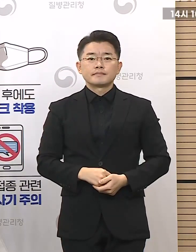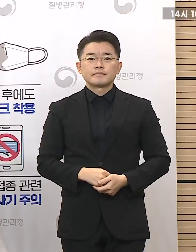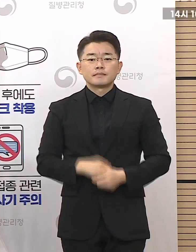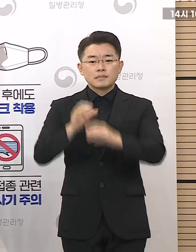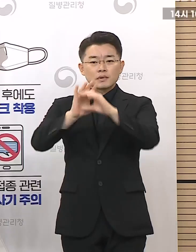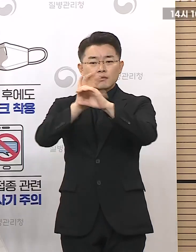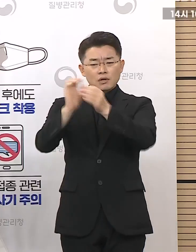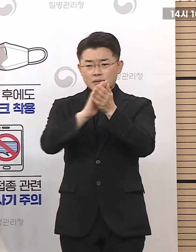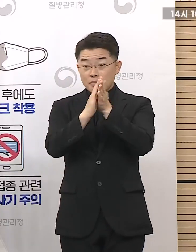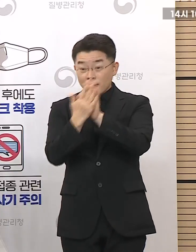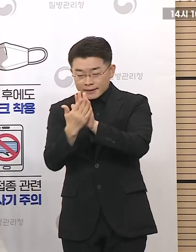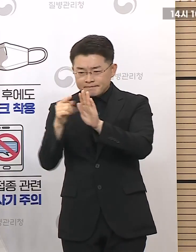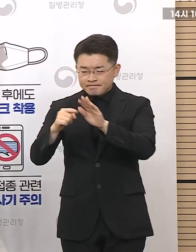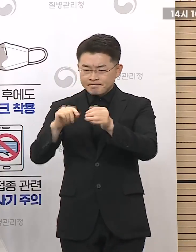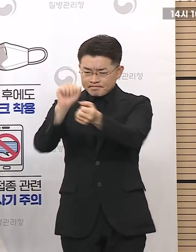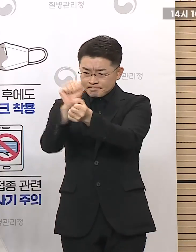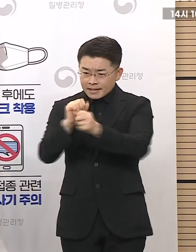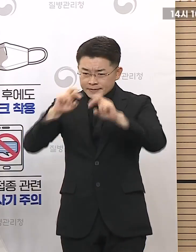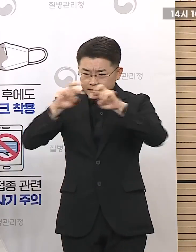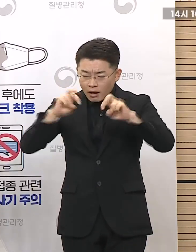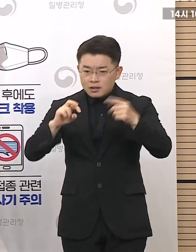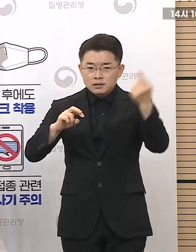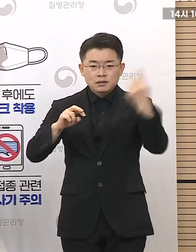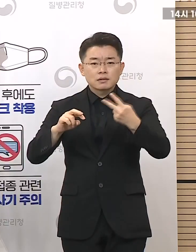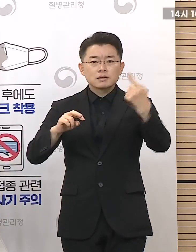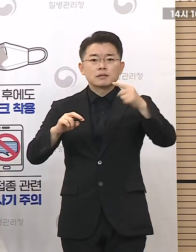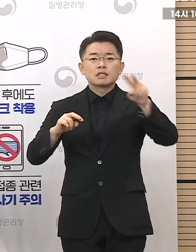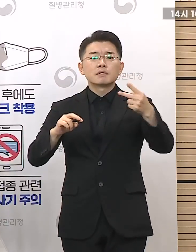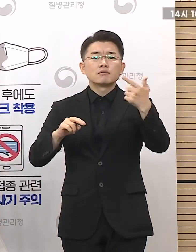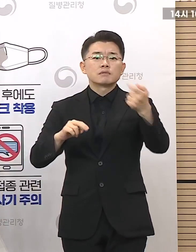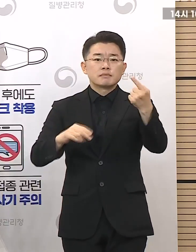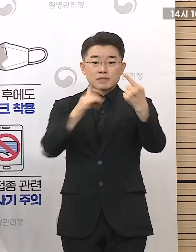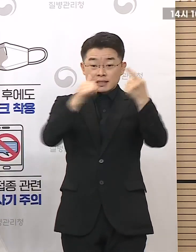변이 바이러스 분석을 완료한 1,261명 중